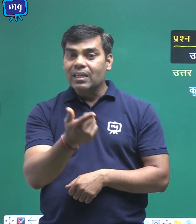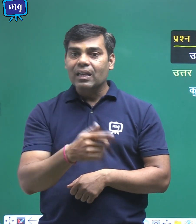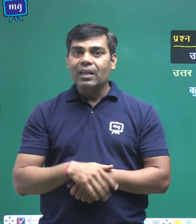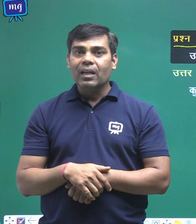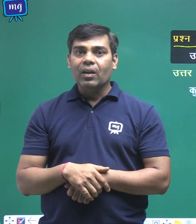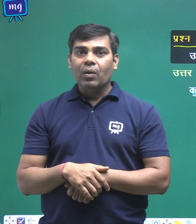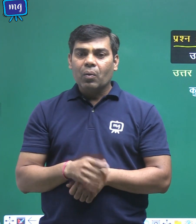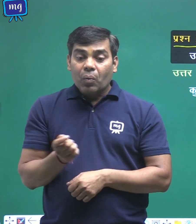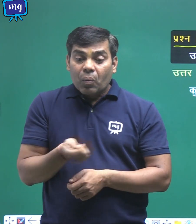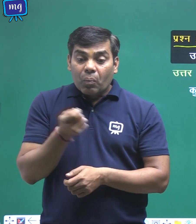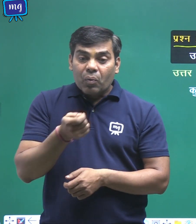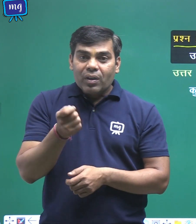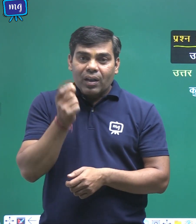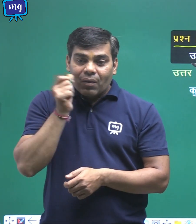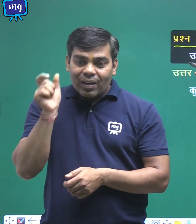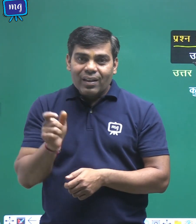उपासक